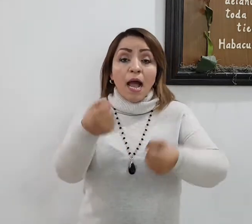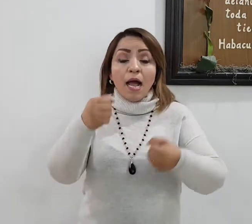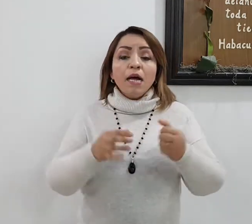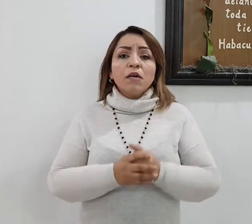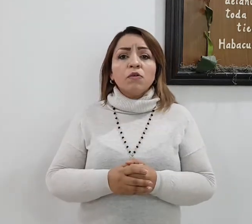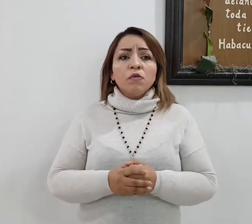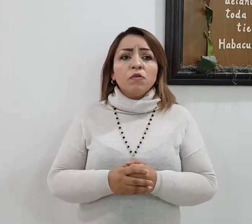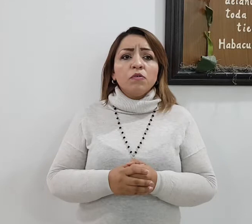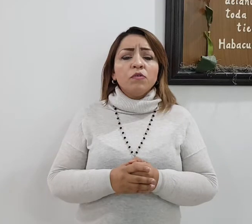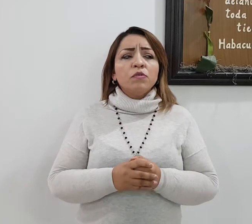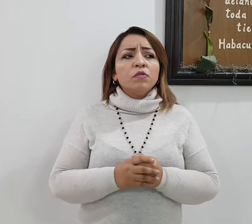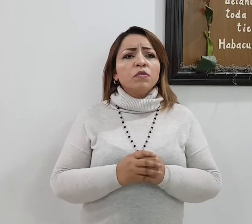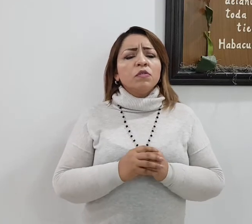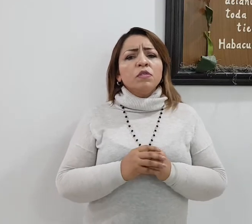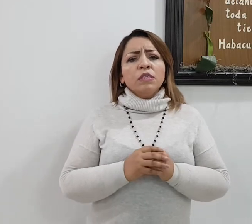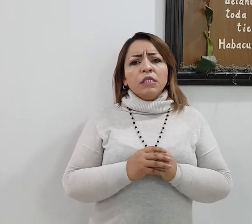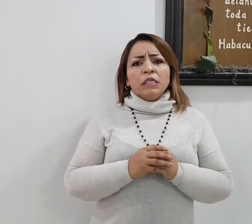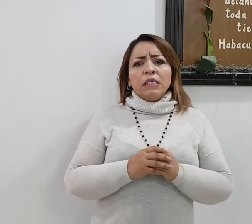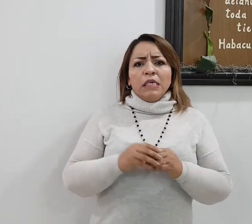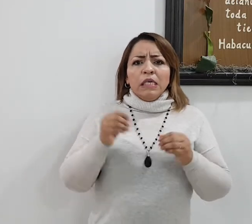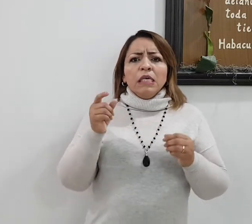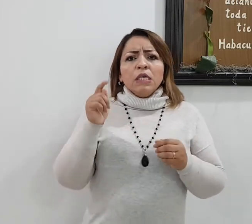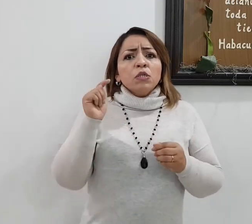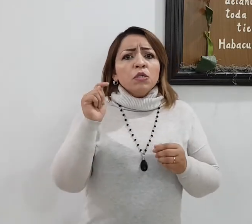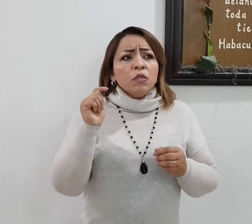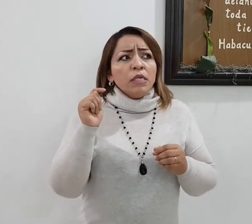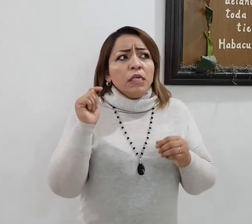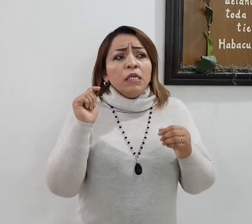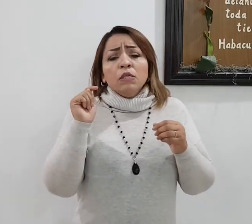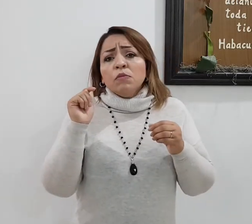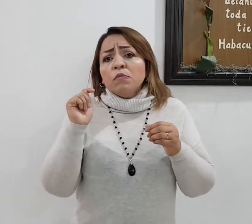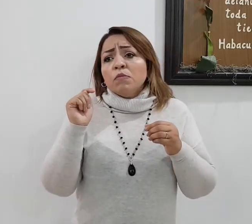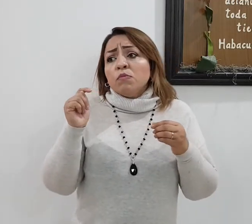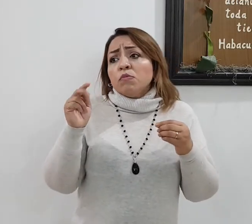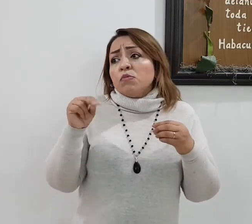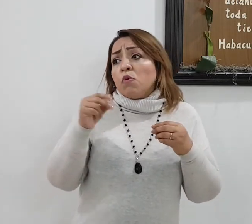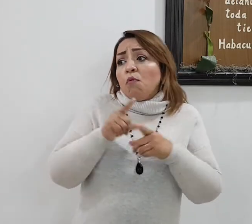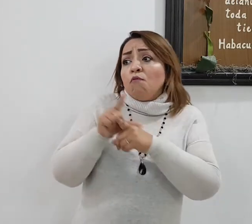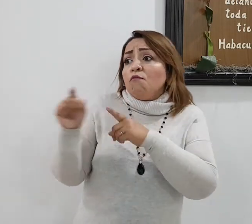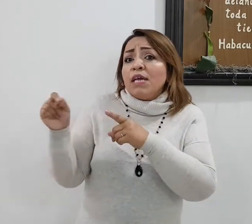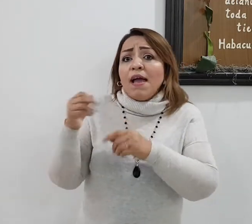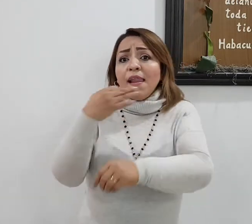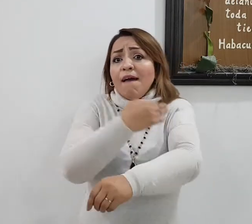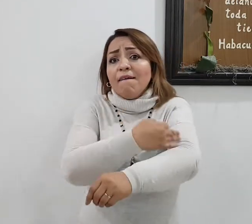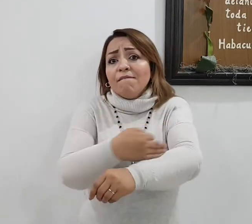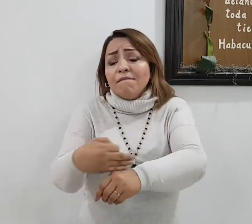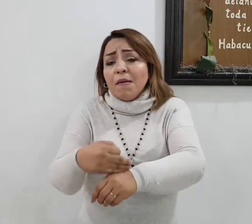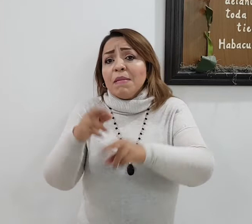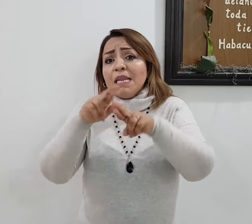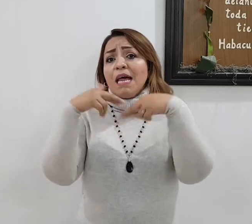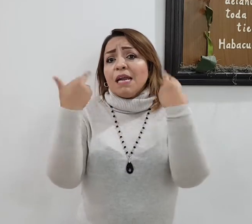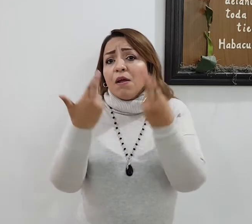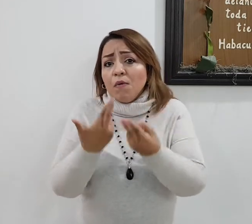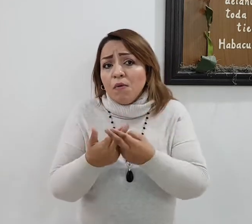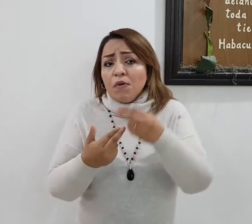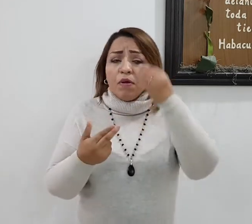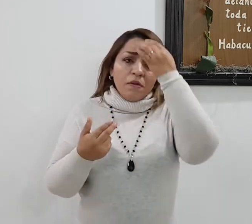y les dice: oye, ¿por qué todos están haciendo eso? Y dice: ¿te acuerdas de aquella reunión de familia? Sí, me acuerdo, ¿cómo